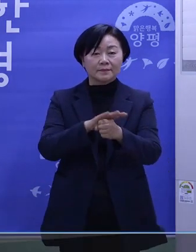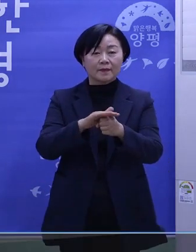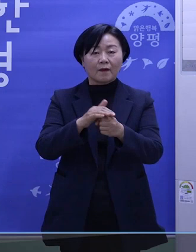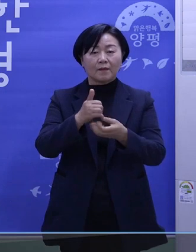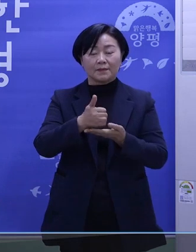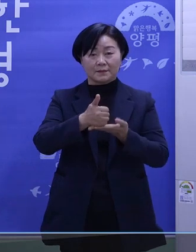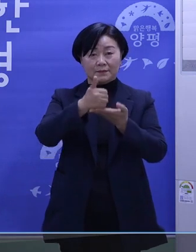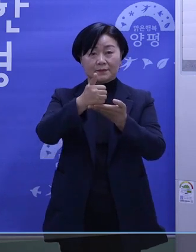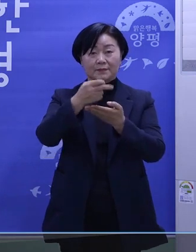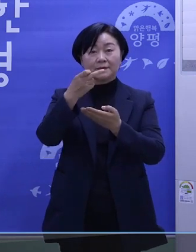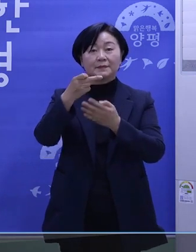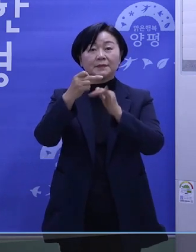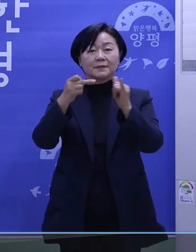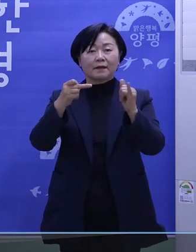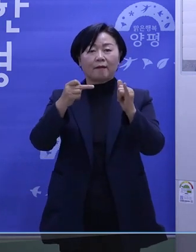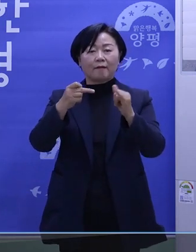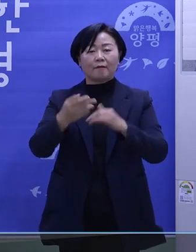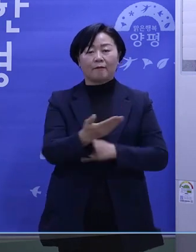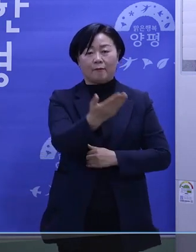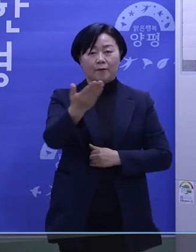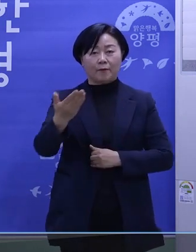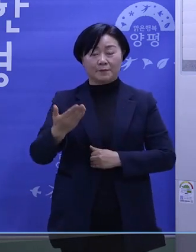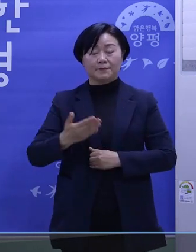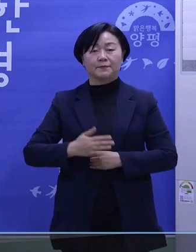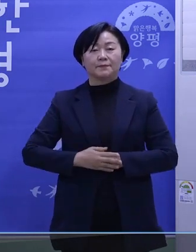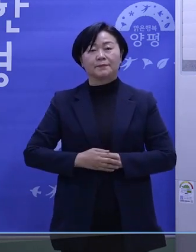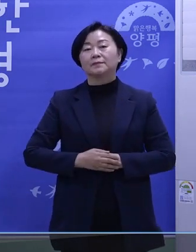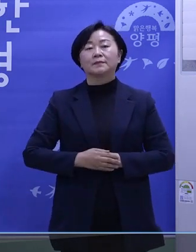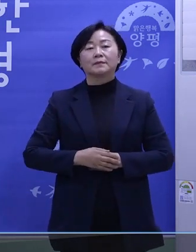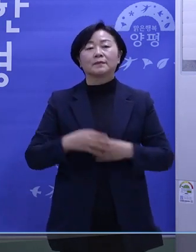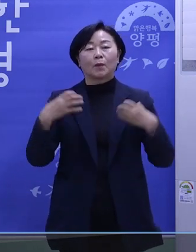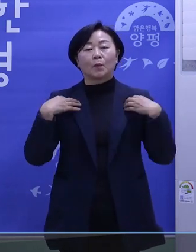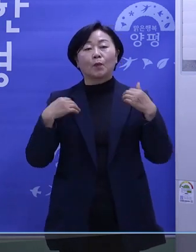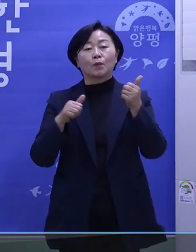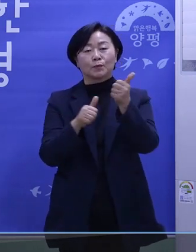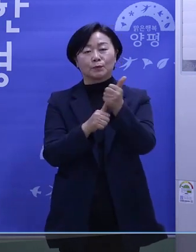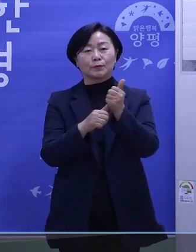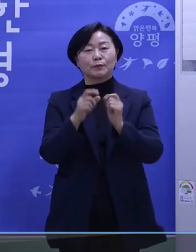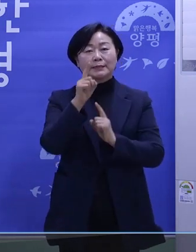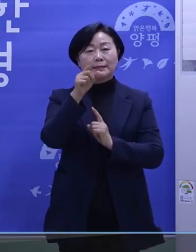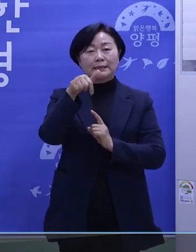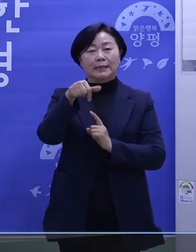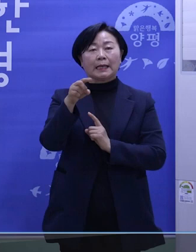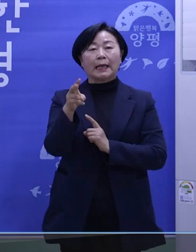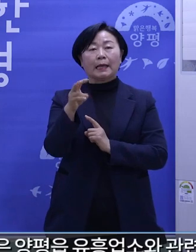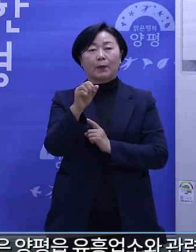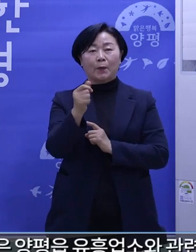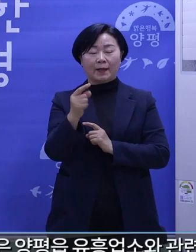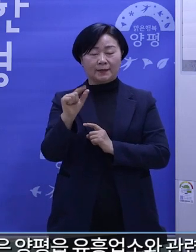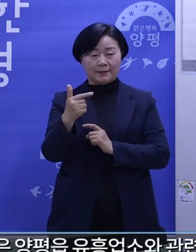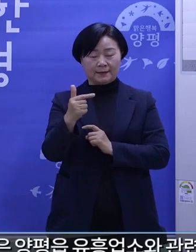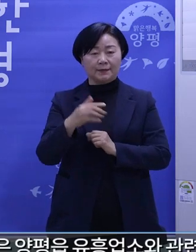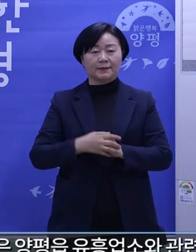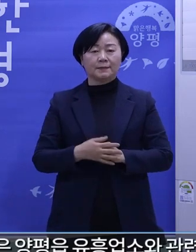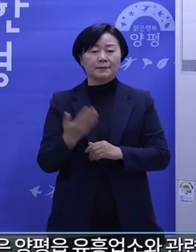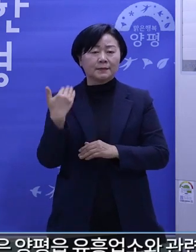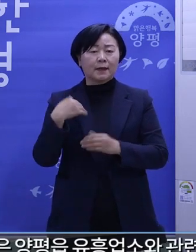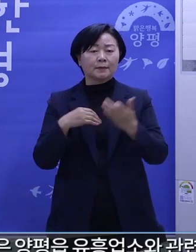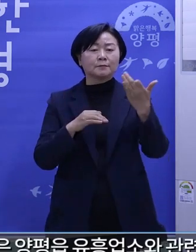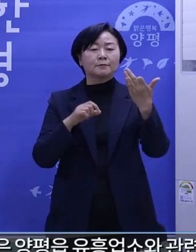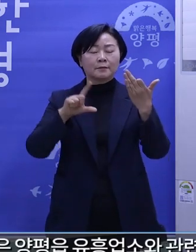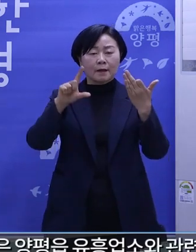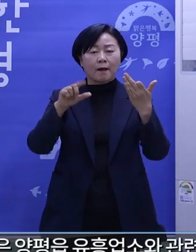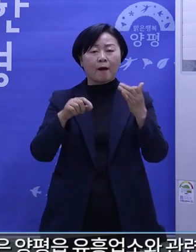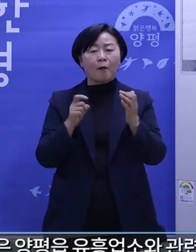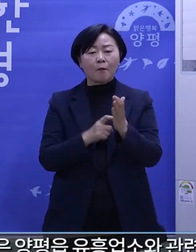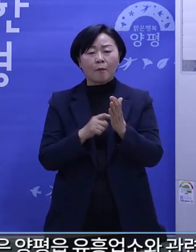사랑하고 존경하는 12만 양평 구민 여러분, 양평 부근수 이계환입니다. 지난 19일 긴급